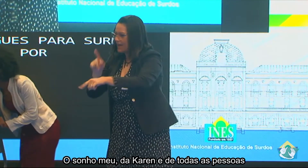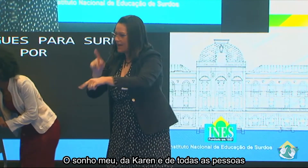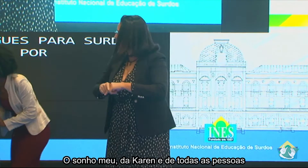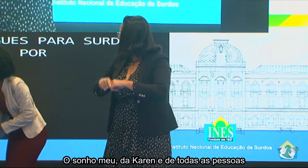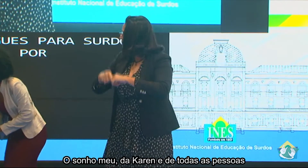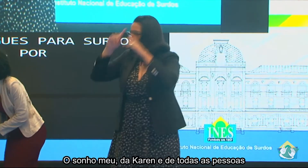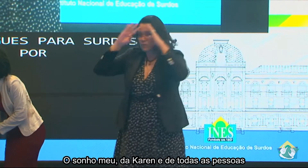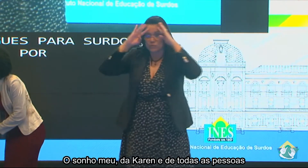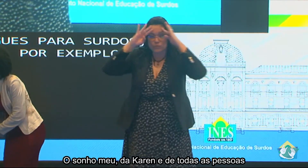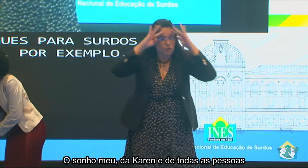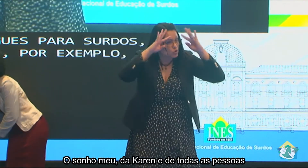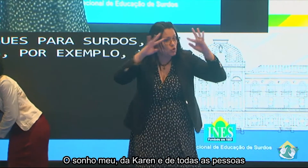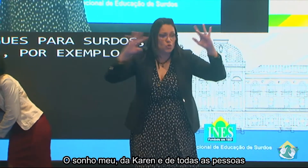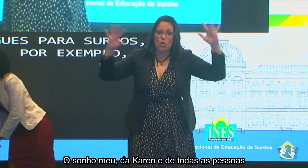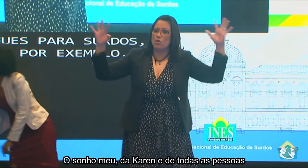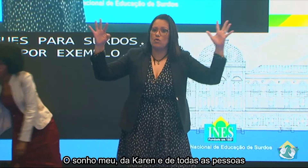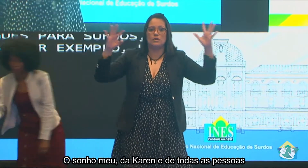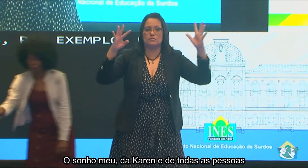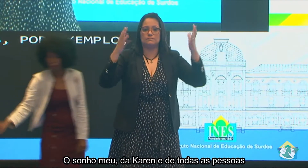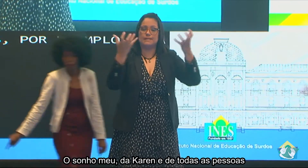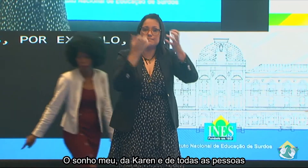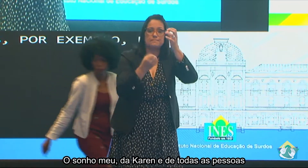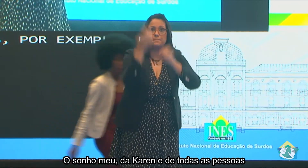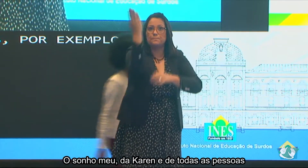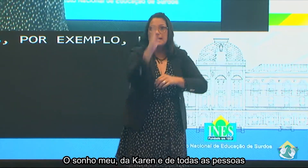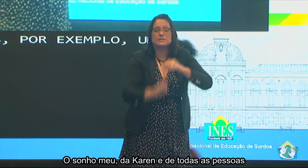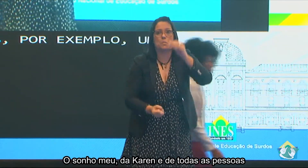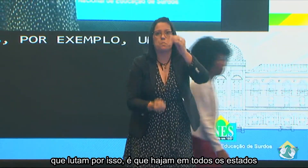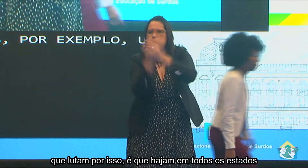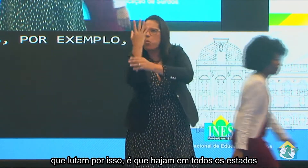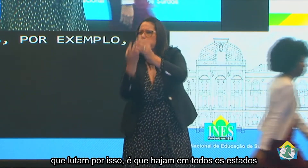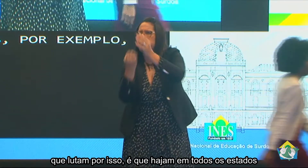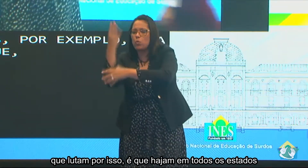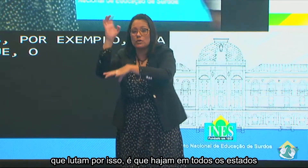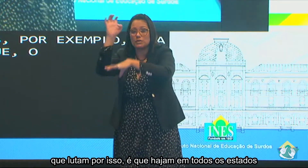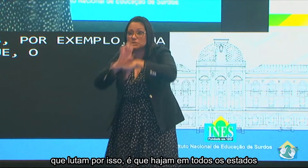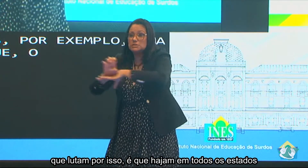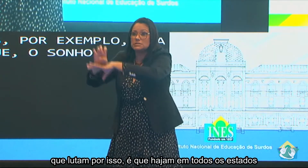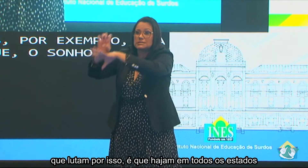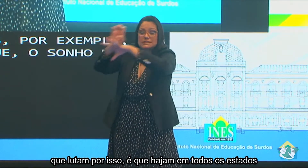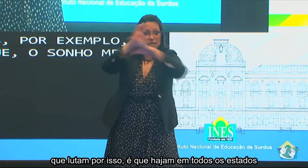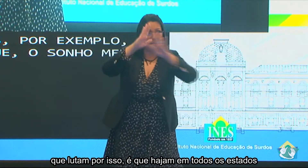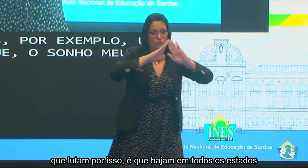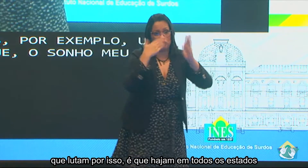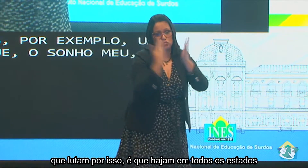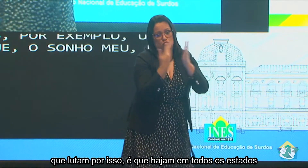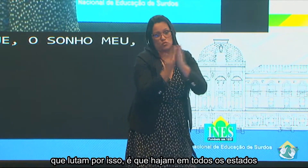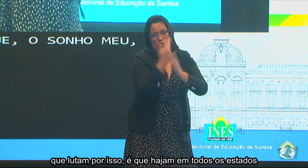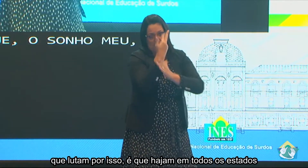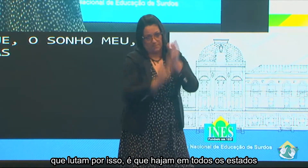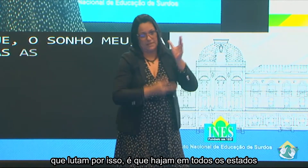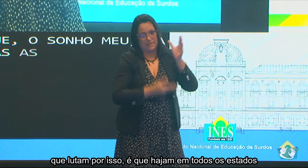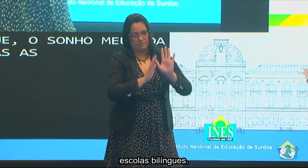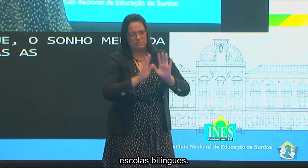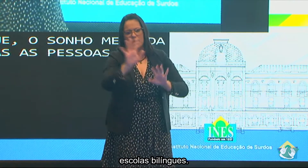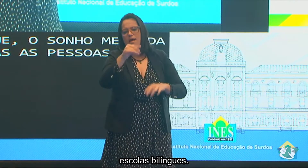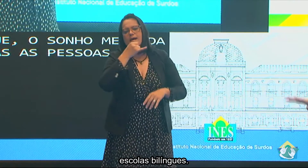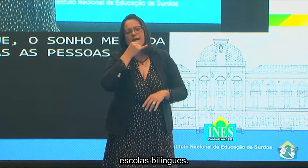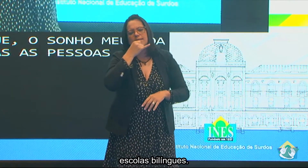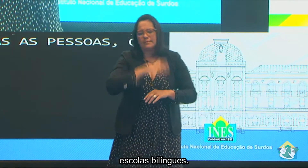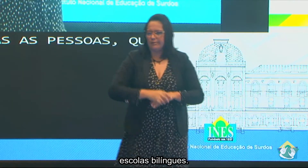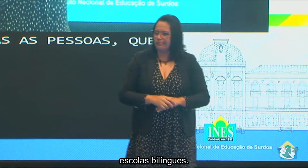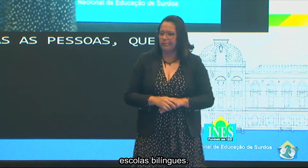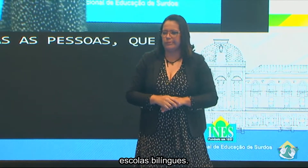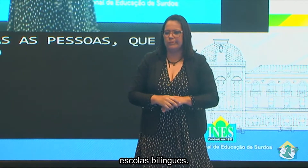sonho da Karen, de todas as pessoas que lutam por isso, é que hajam em todos os estados